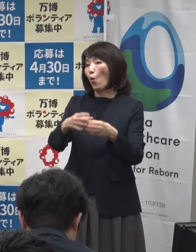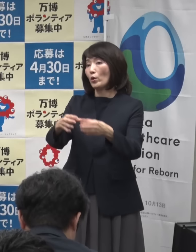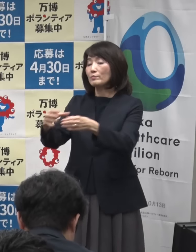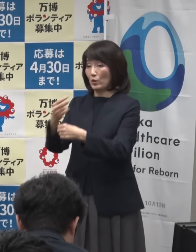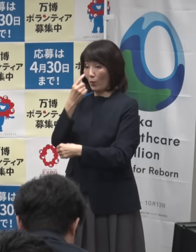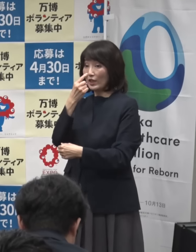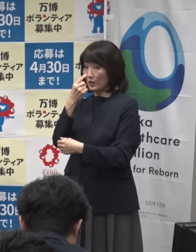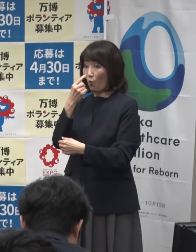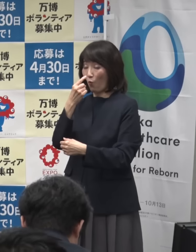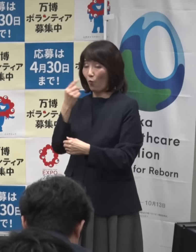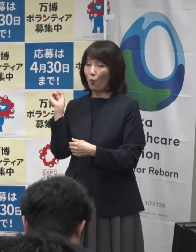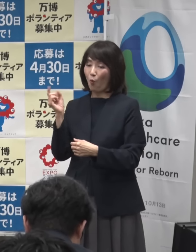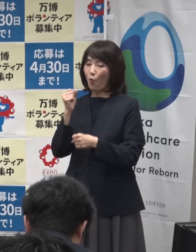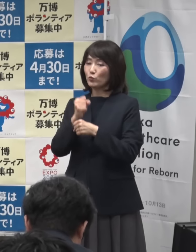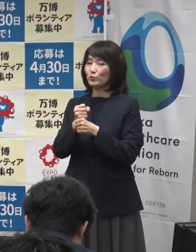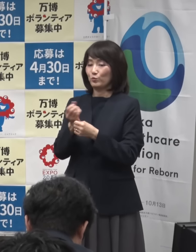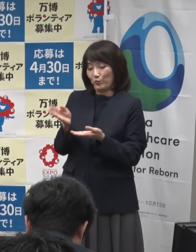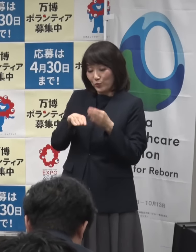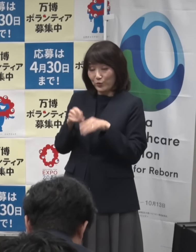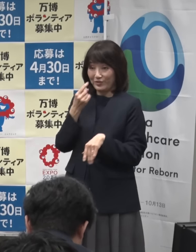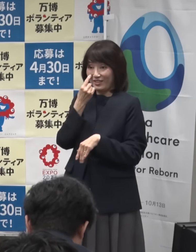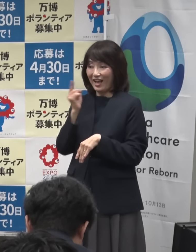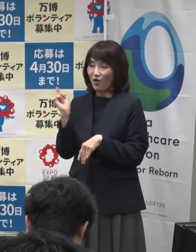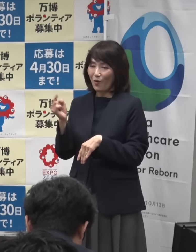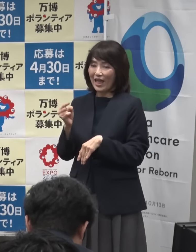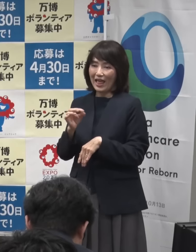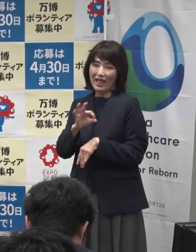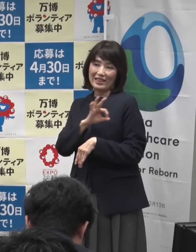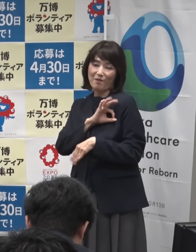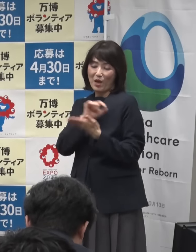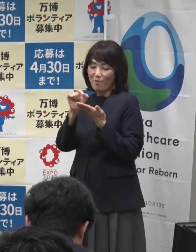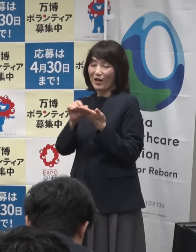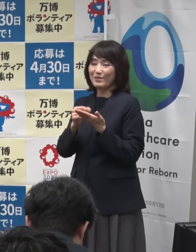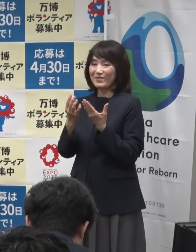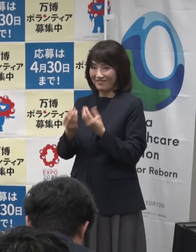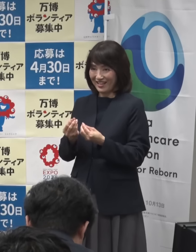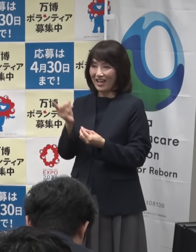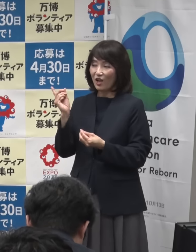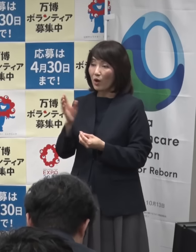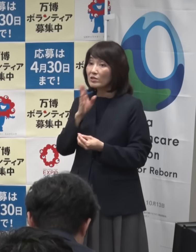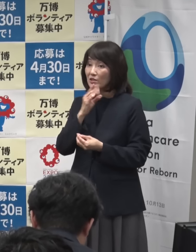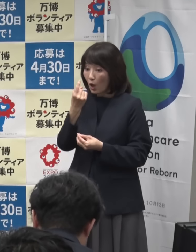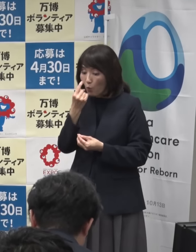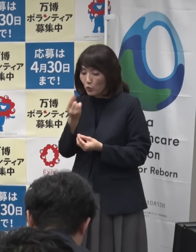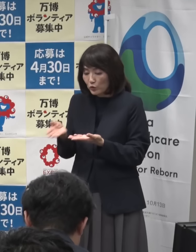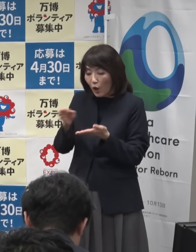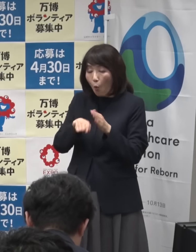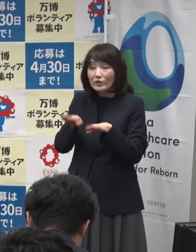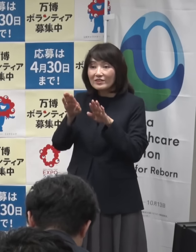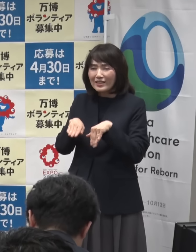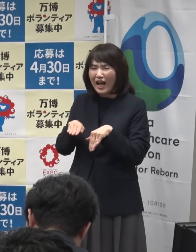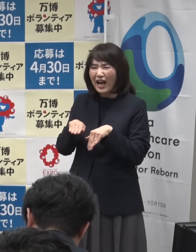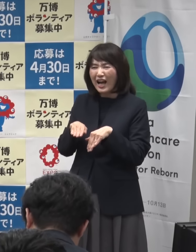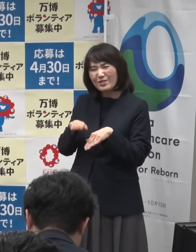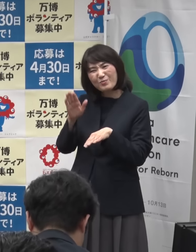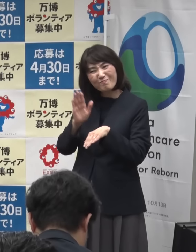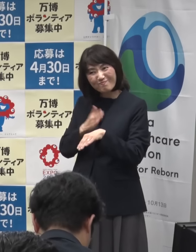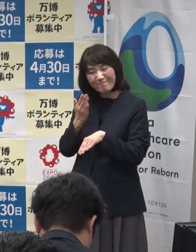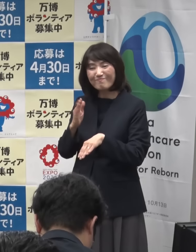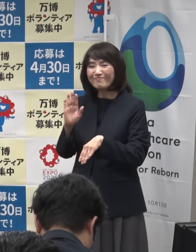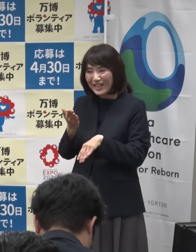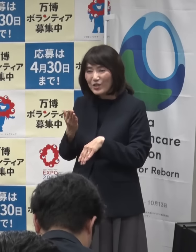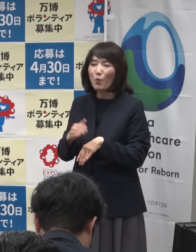もこの折り鶴を作りまして、これもちょっと名前も書かせていただきましたけれども、これ実は僕自身が折りました。ちょっと下手くそですけども、